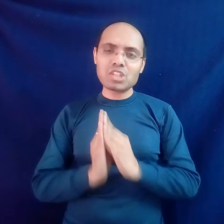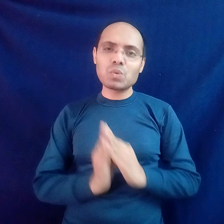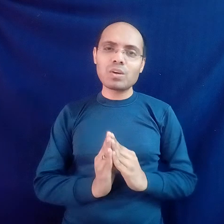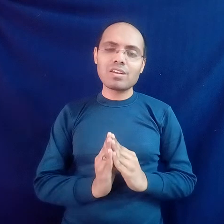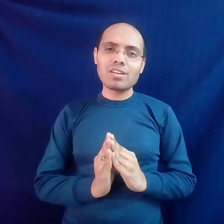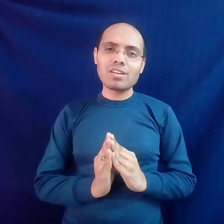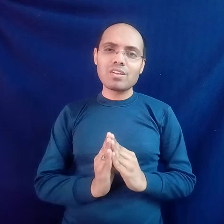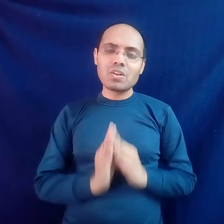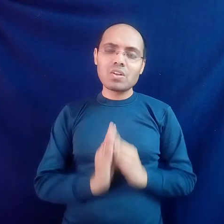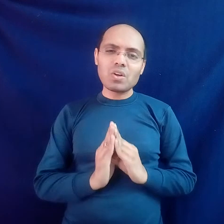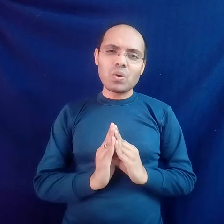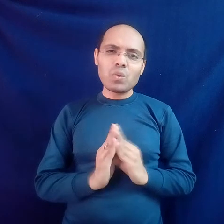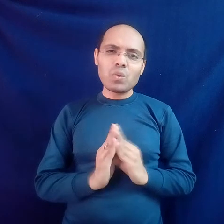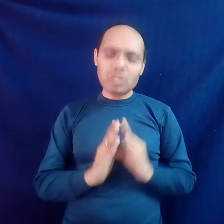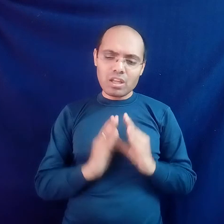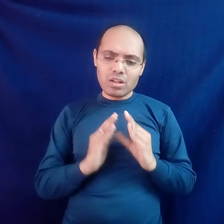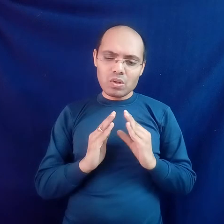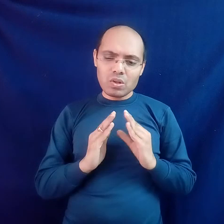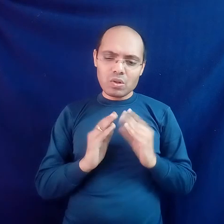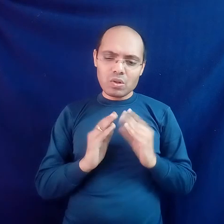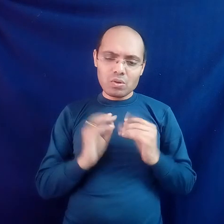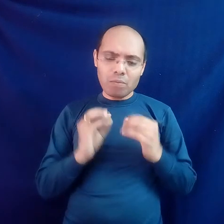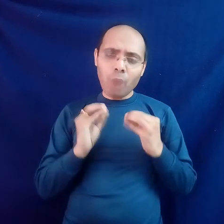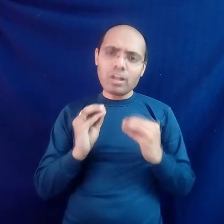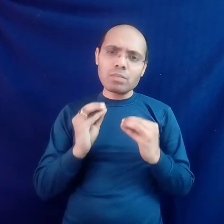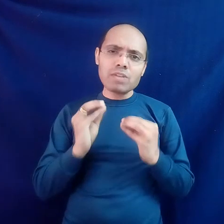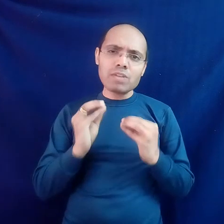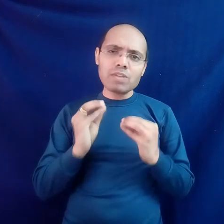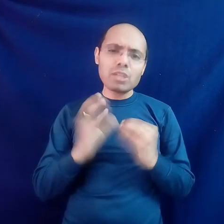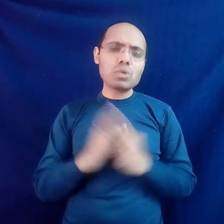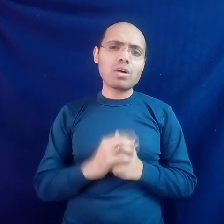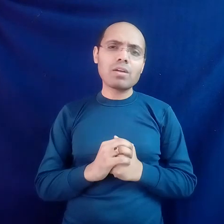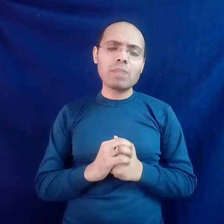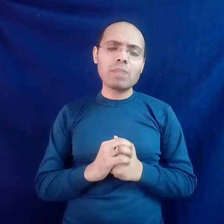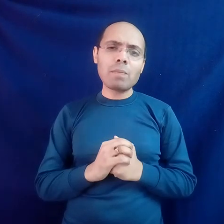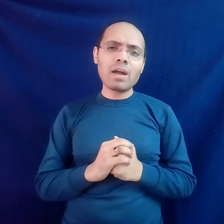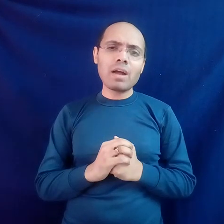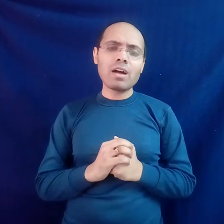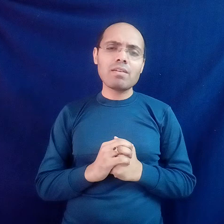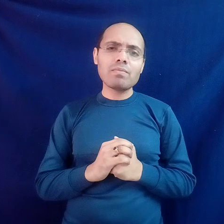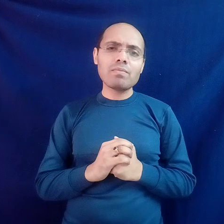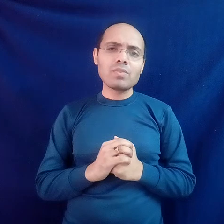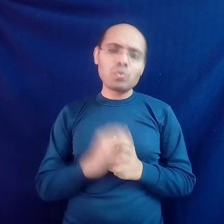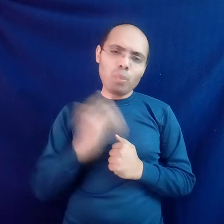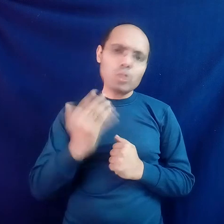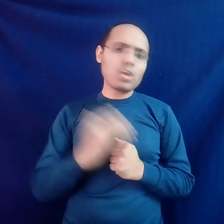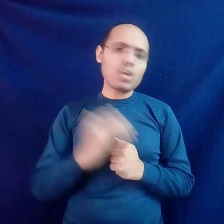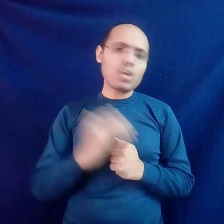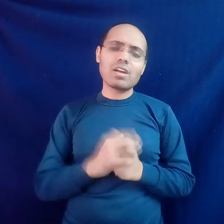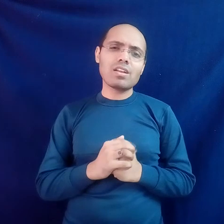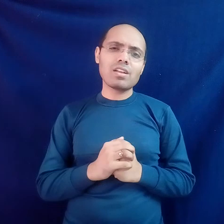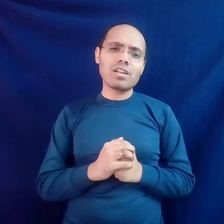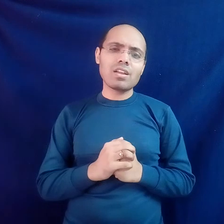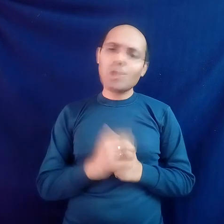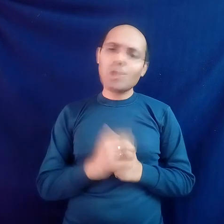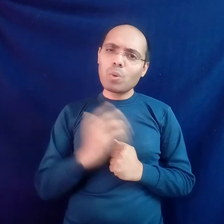हुआ, उनसे भावनात्मक रिश्ता भी जुड़ा। मैंने पाया वो भी दुखी है, वो भी